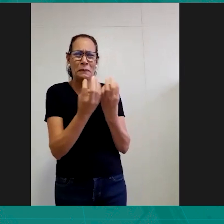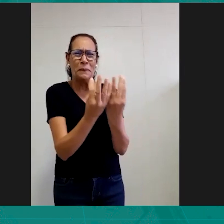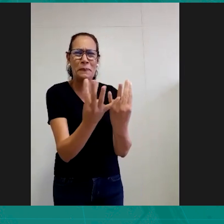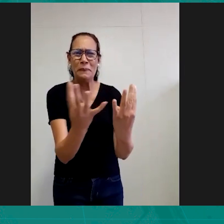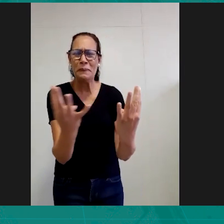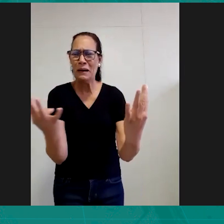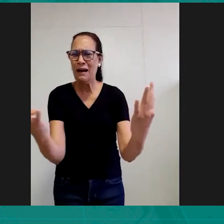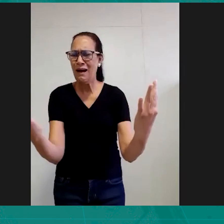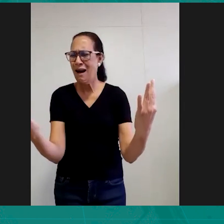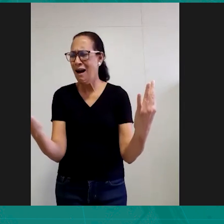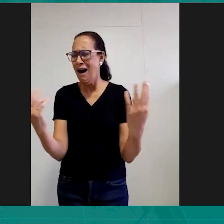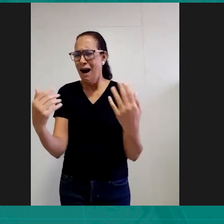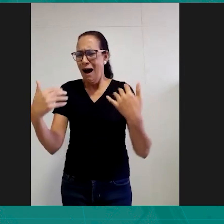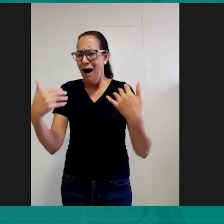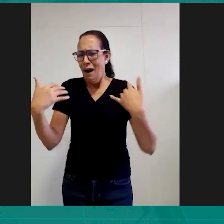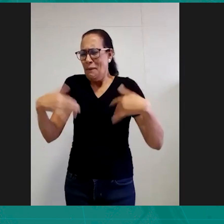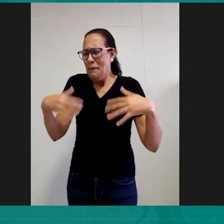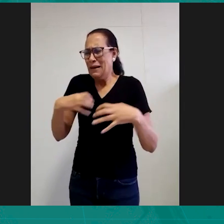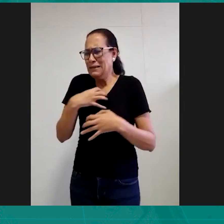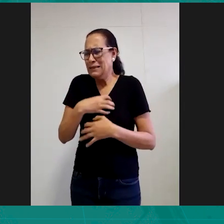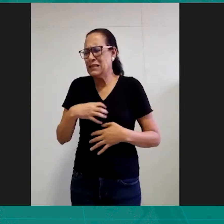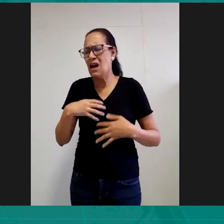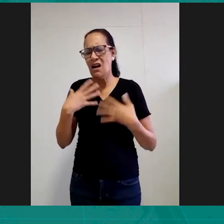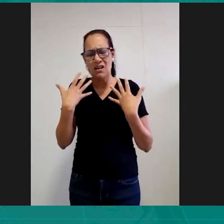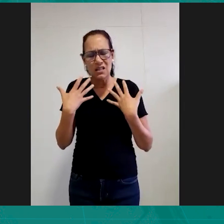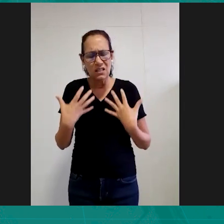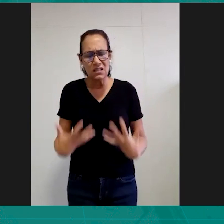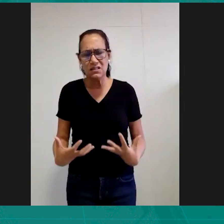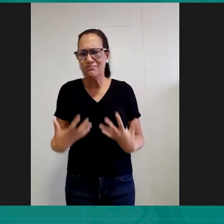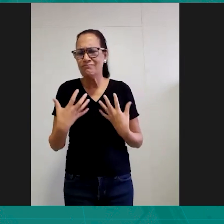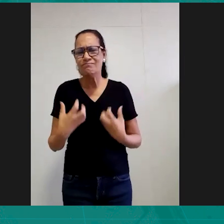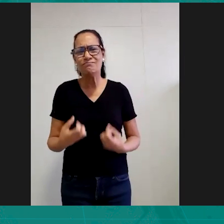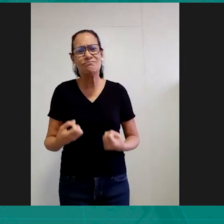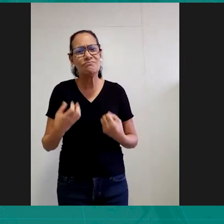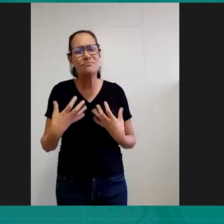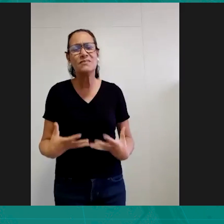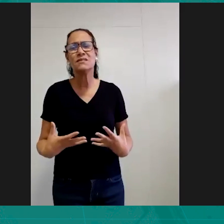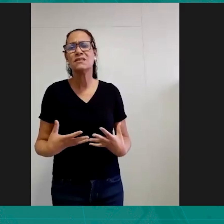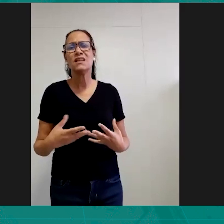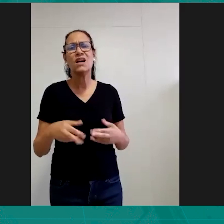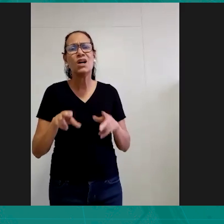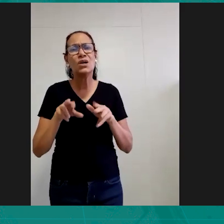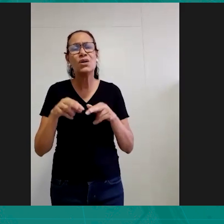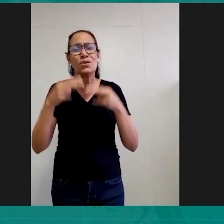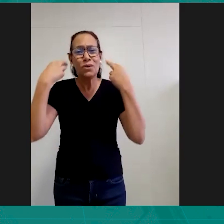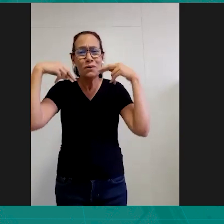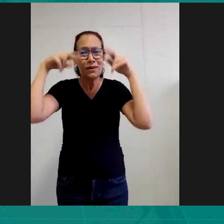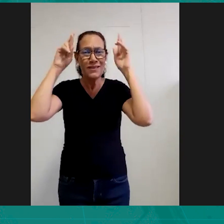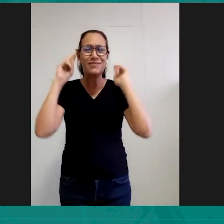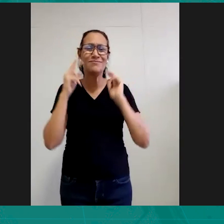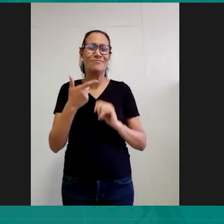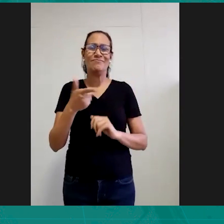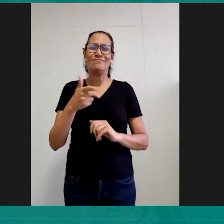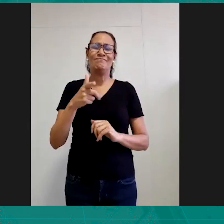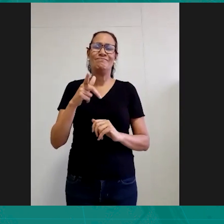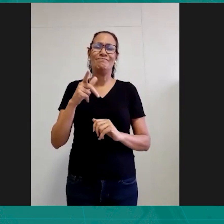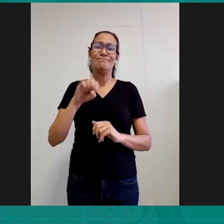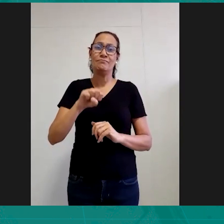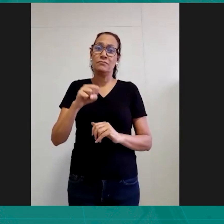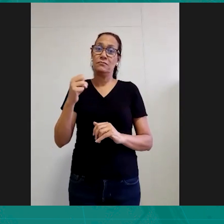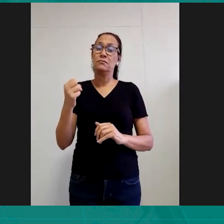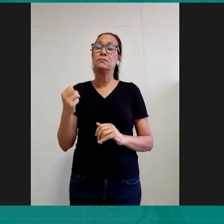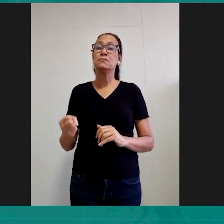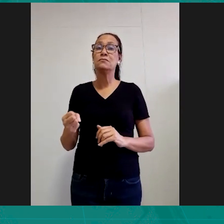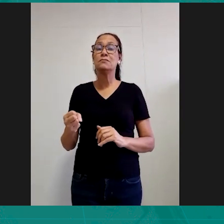estavam aflitas e exaustas, como ovelhas que não têm pastor. Irmão, nós